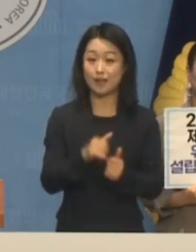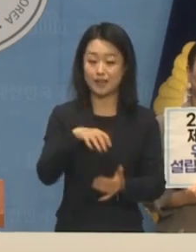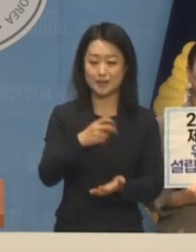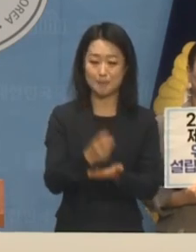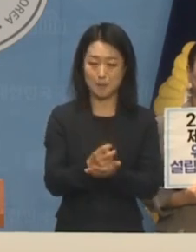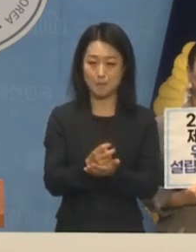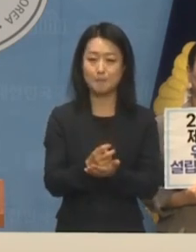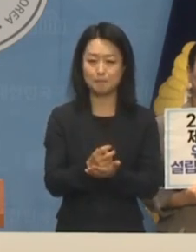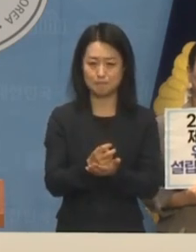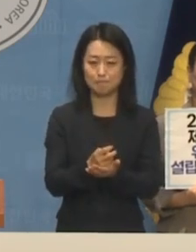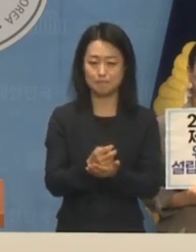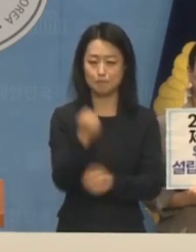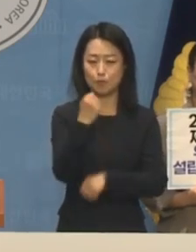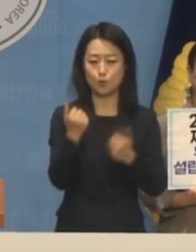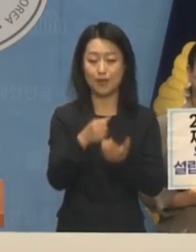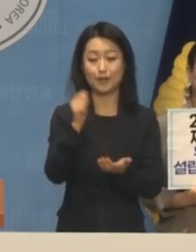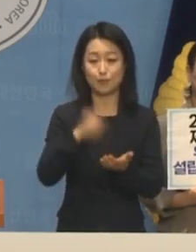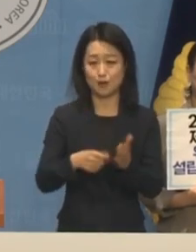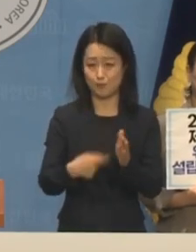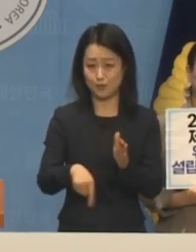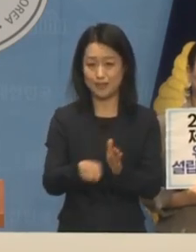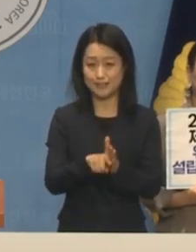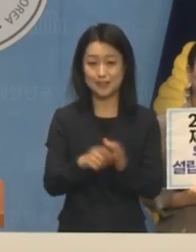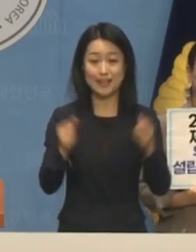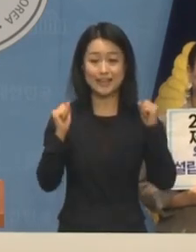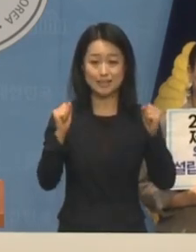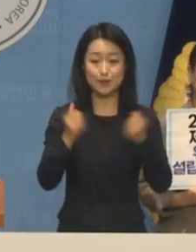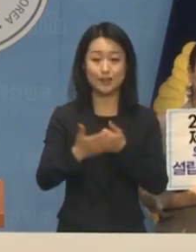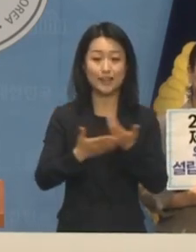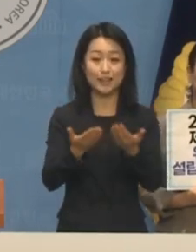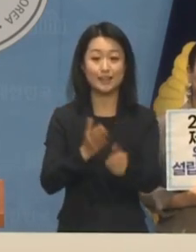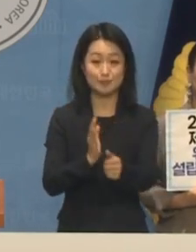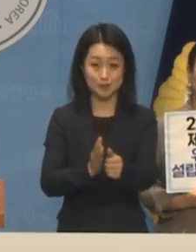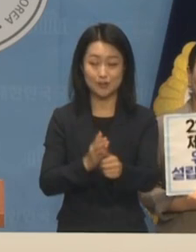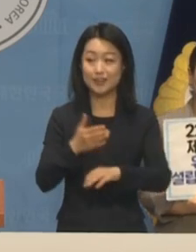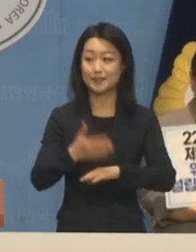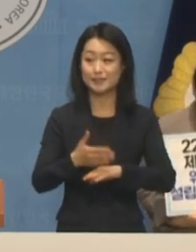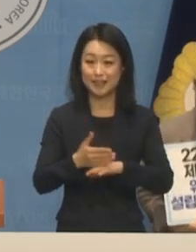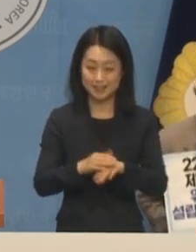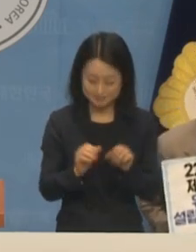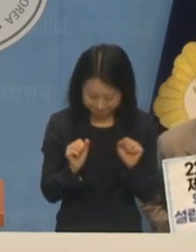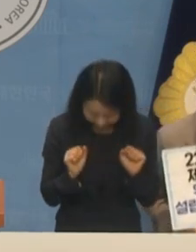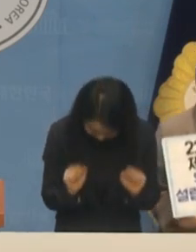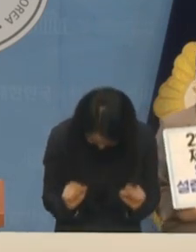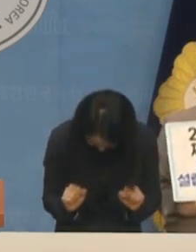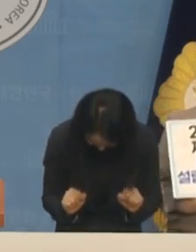법안이 반드시 본회의를 통과할 수 있도록 응원해 주시면 고맙겠습니다. 감사합니다.